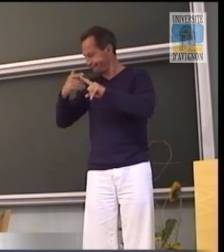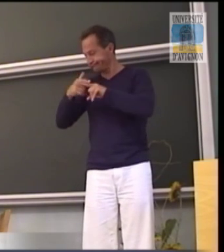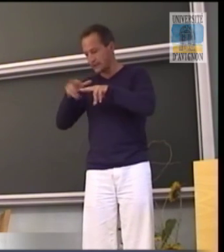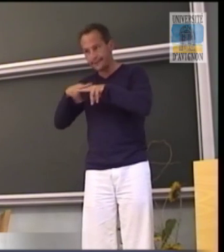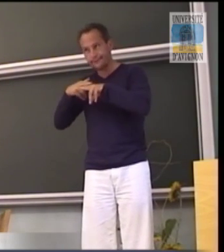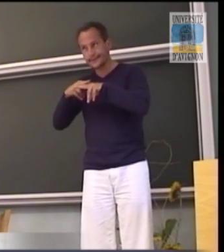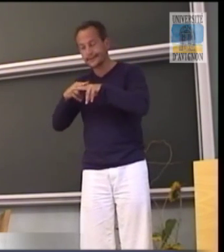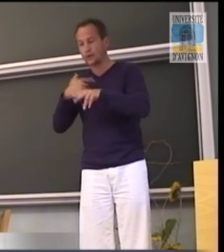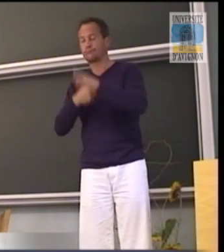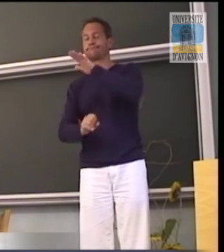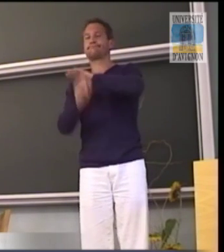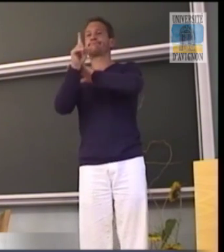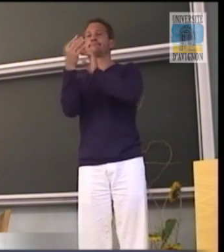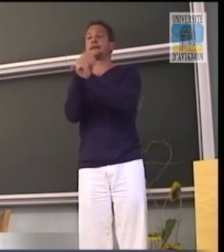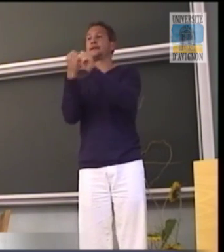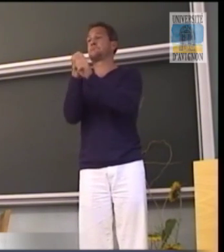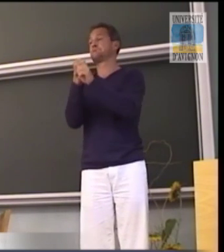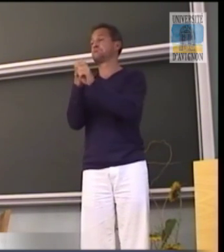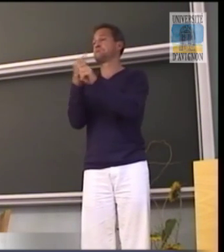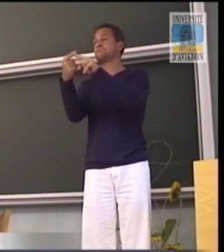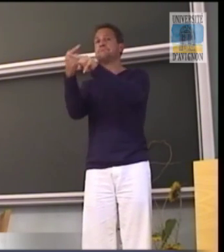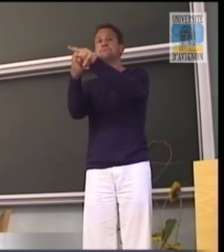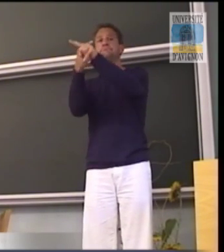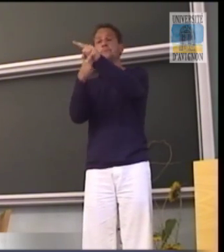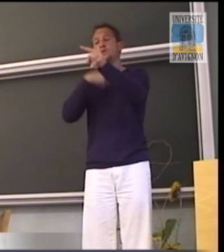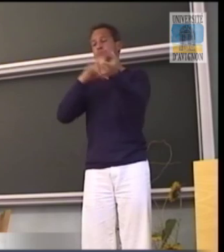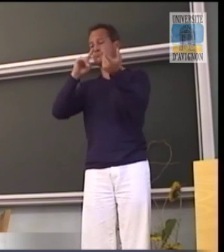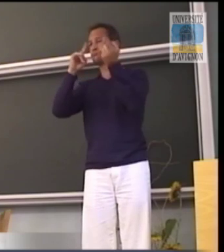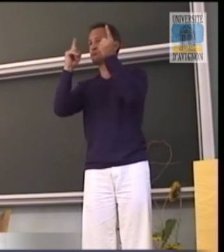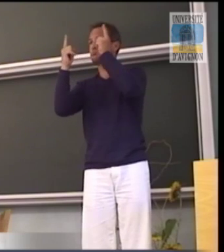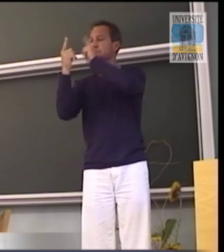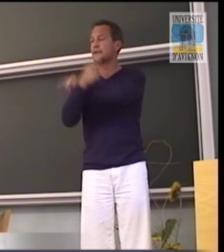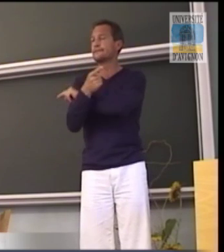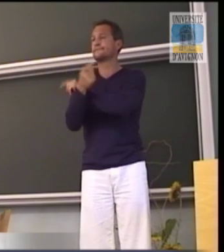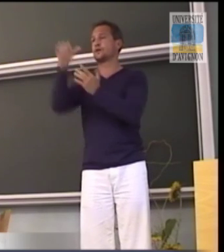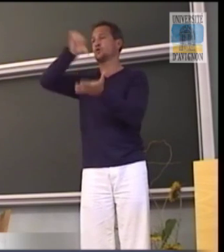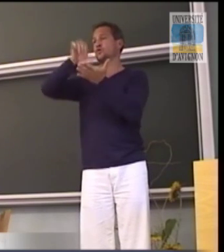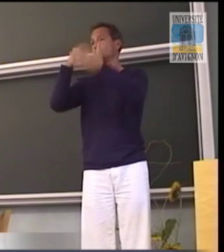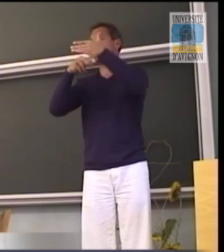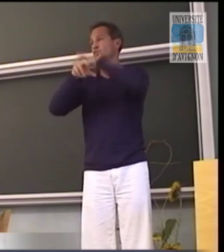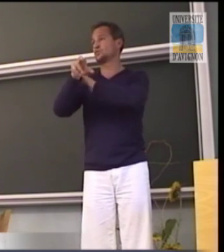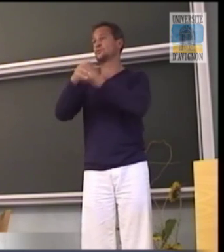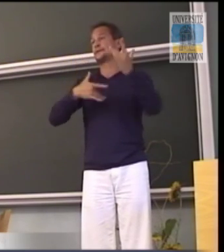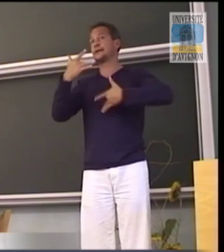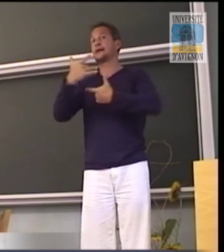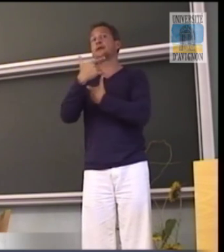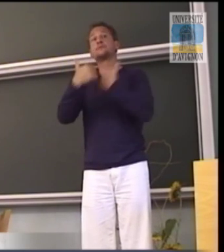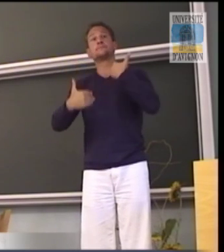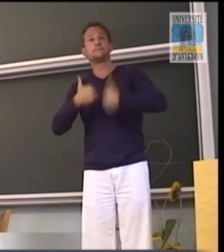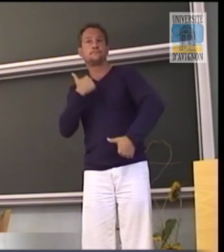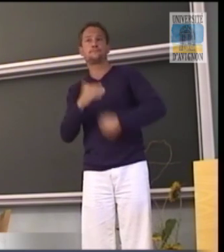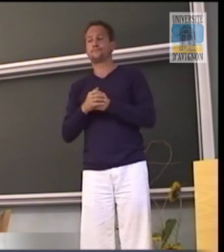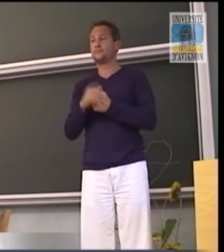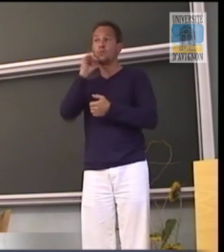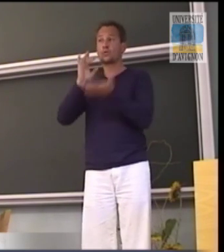on est devenu centre ressources théâtre handicap dans la mesure où nous avons cumulé toutes les compétences, toutes les expériences, et puis une véritable